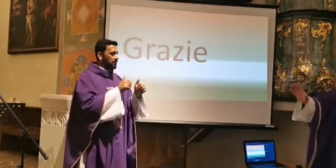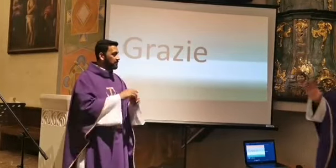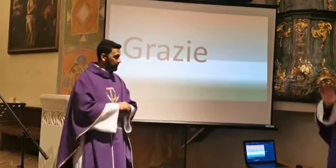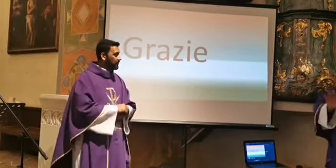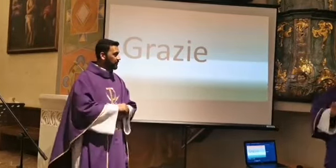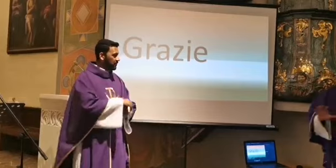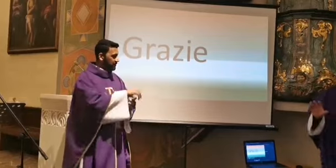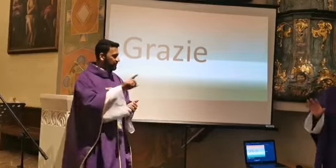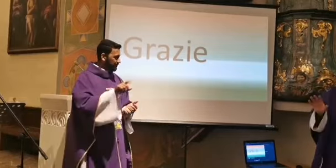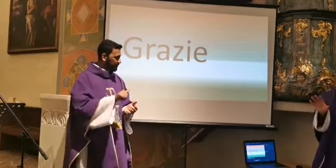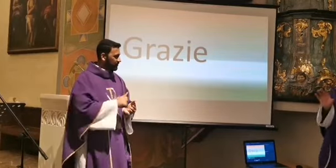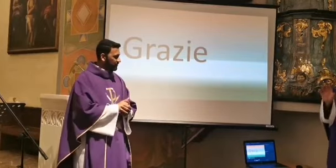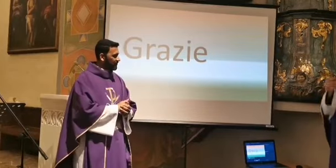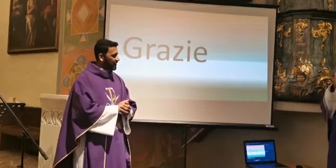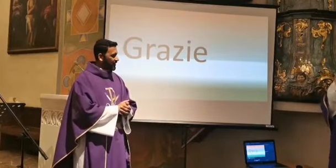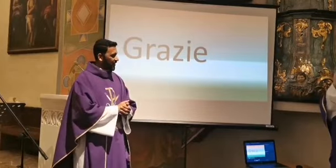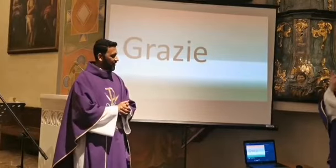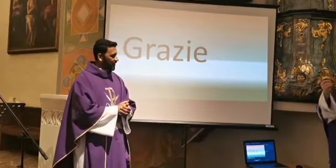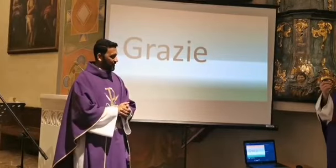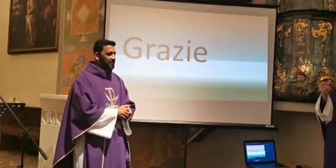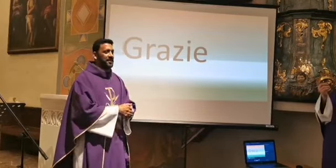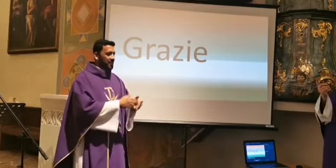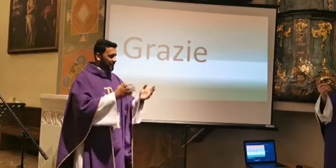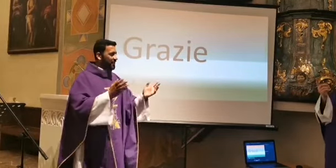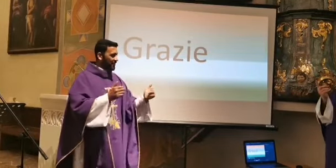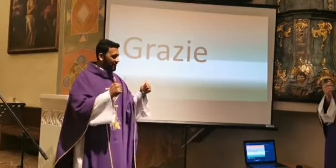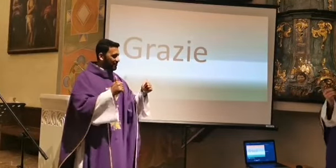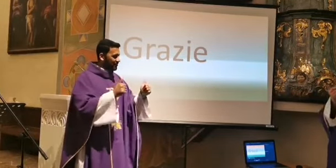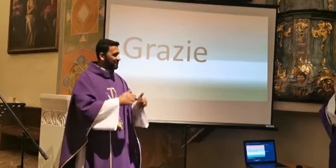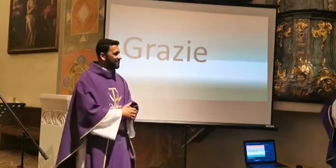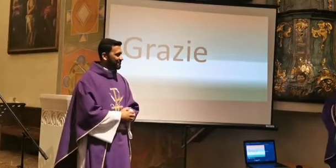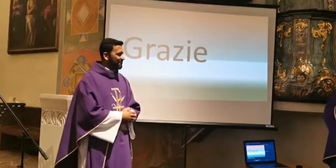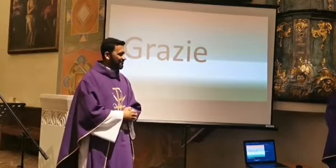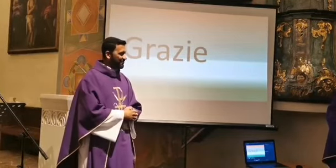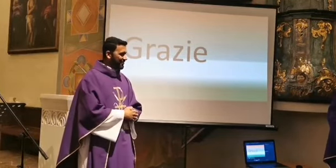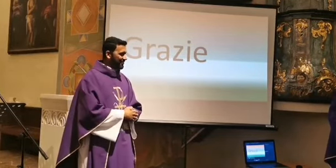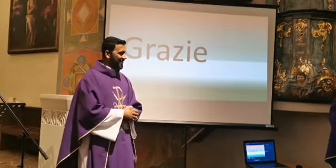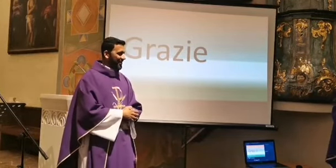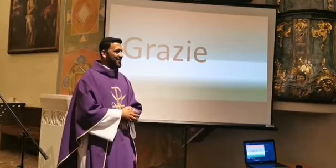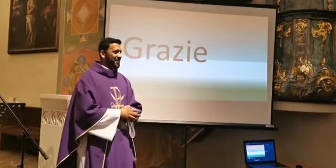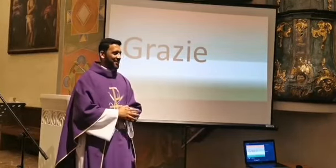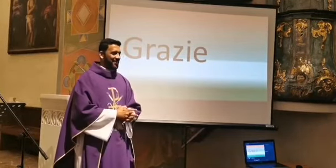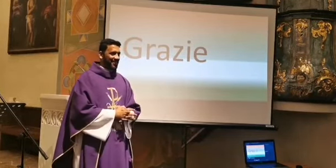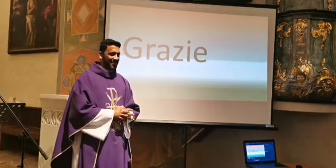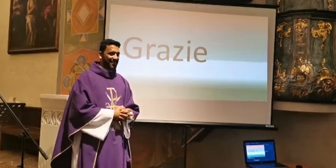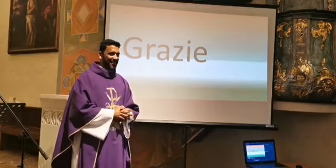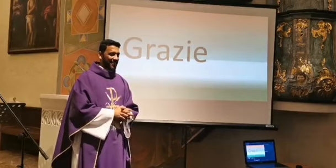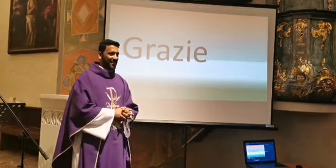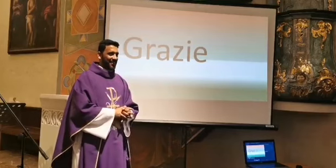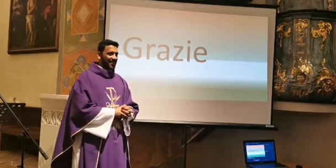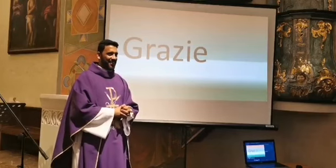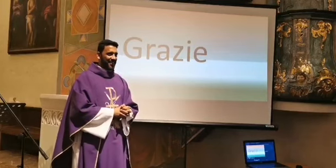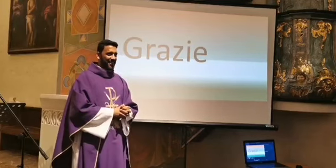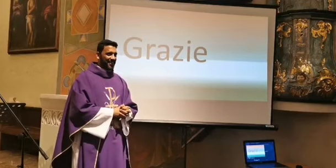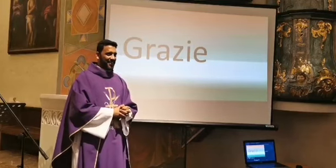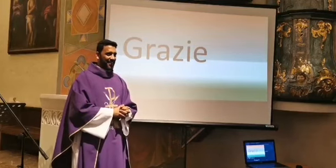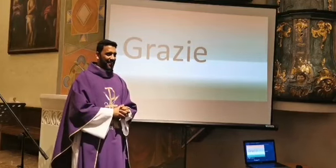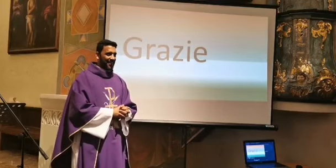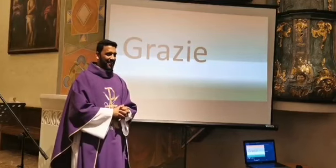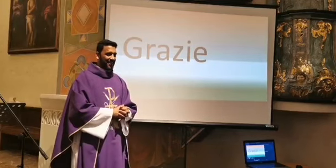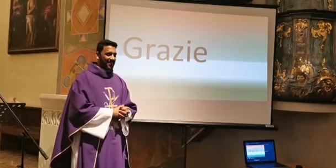No i siamo una famiglia. Sì, sì. Jesteśmy jedną rodziną. Jedna.